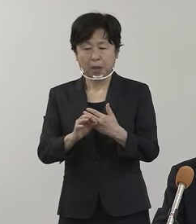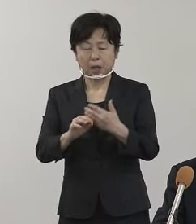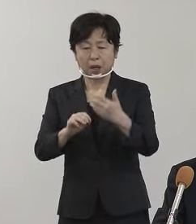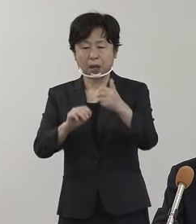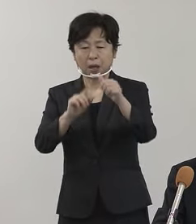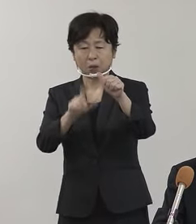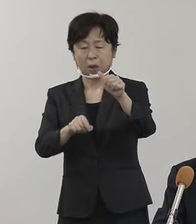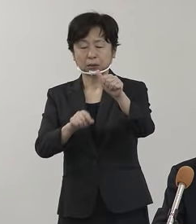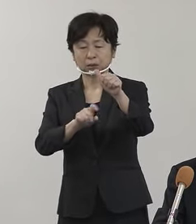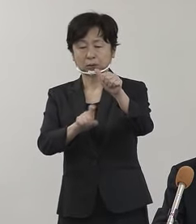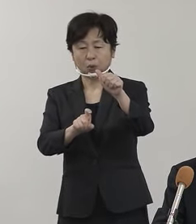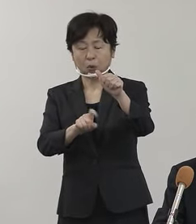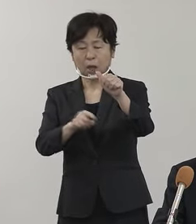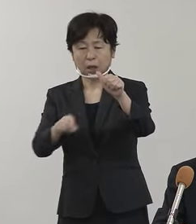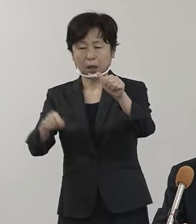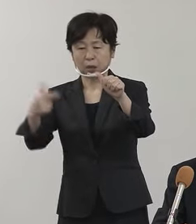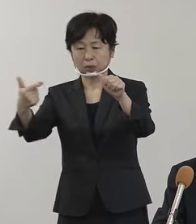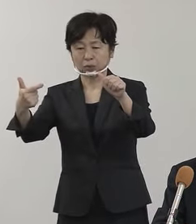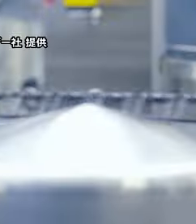ています。